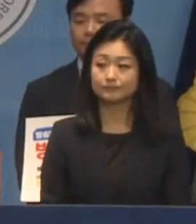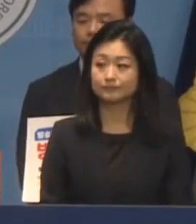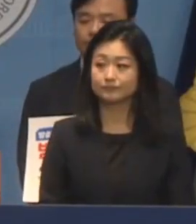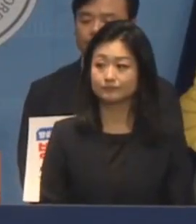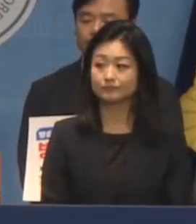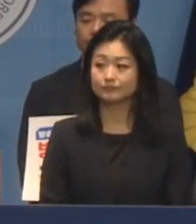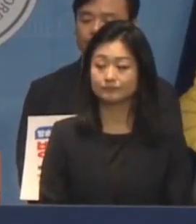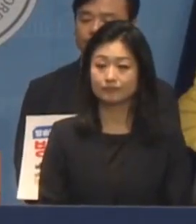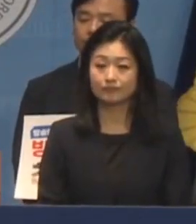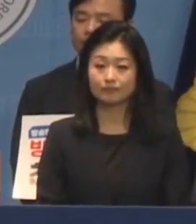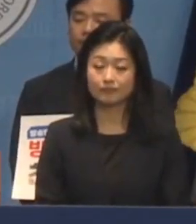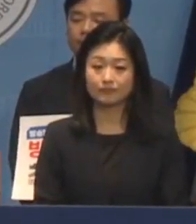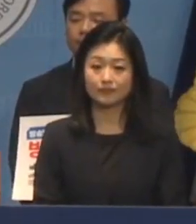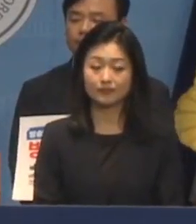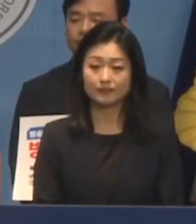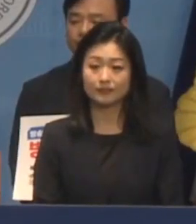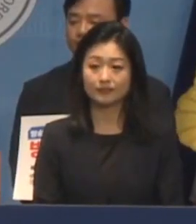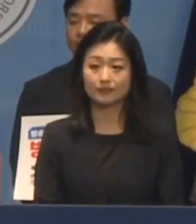네,